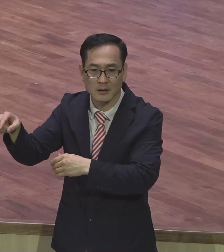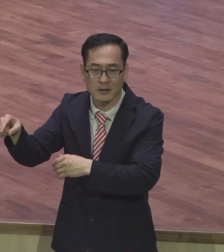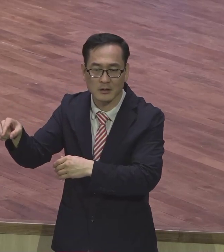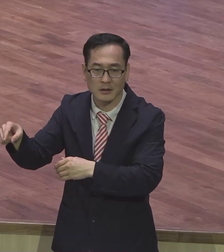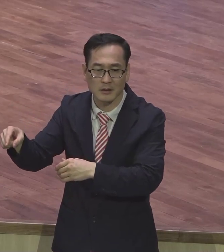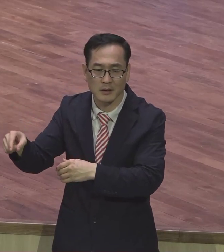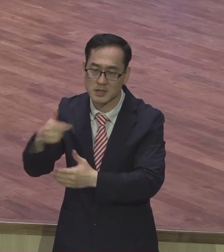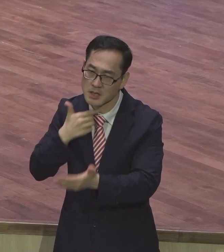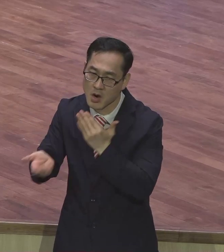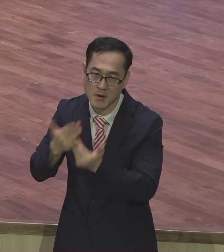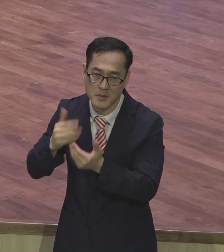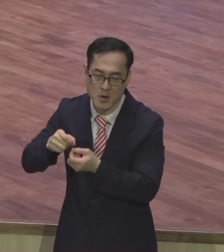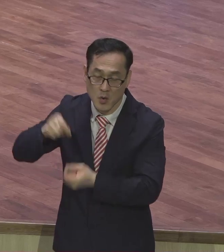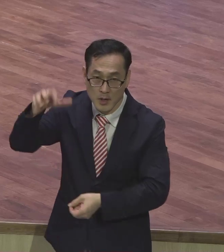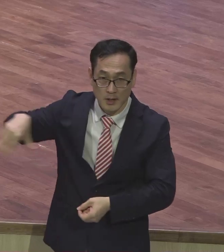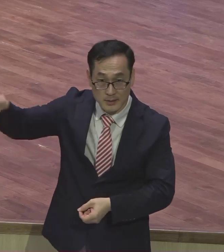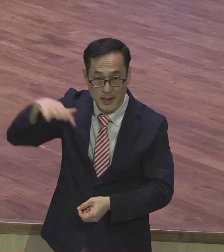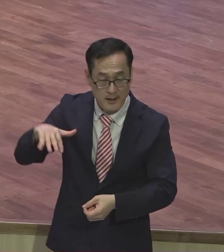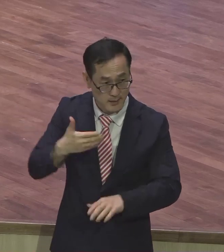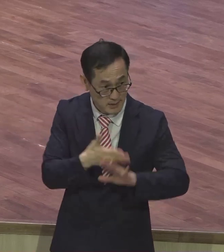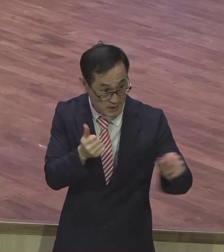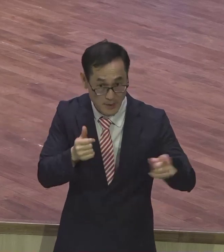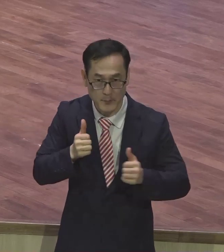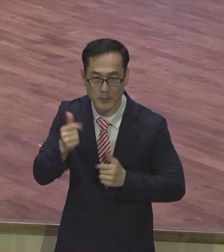스펙이 다 아무것도 아니다